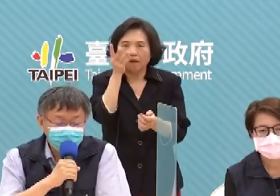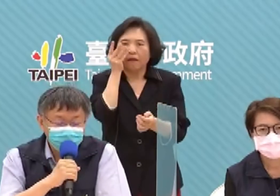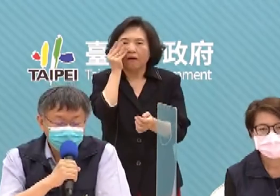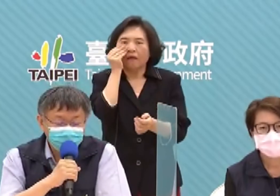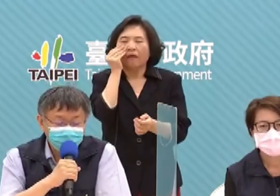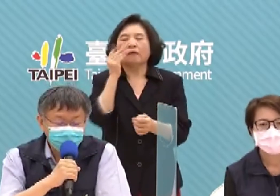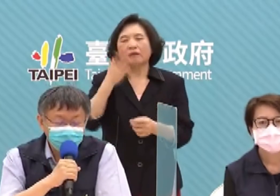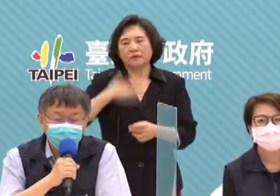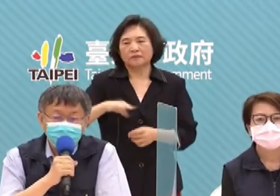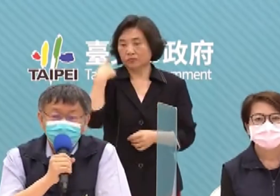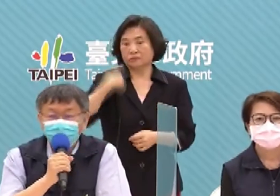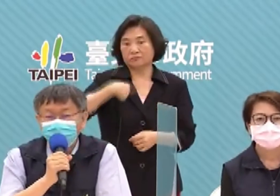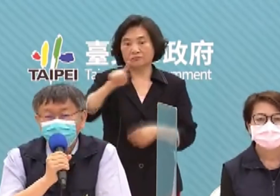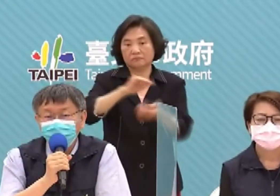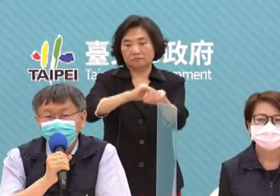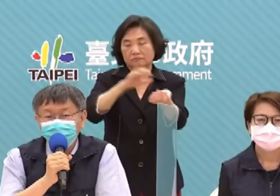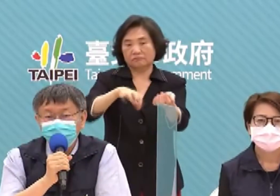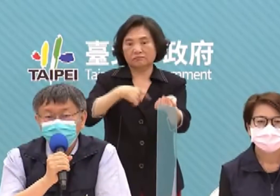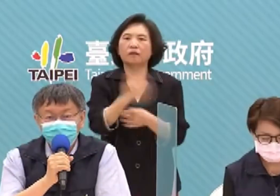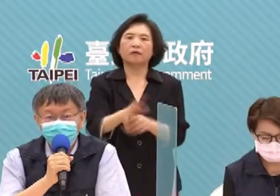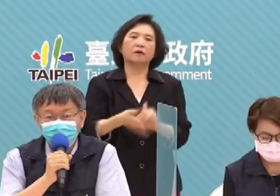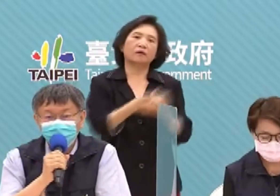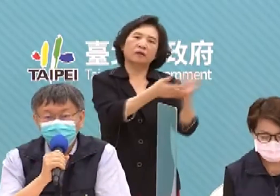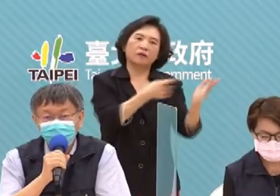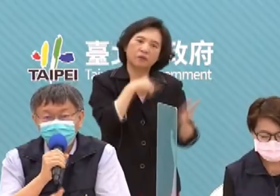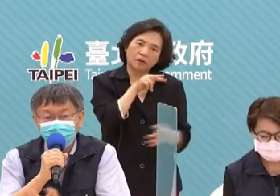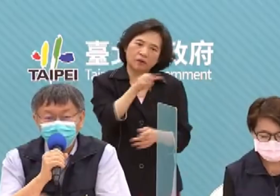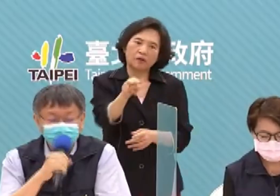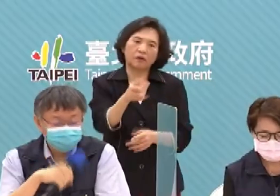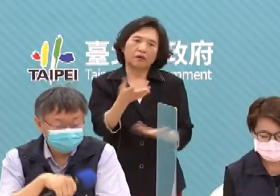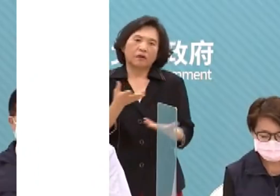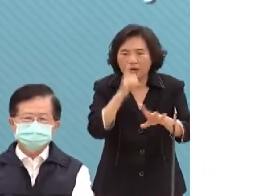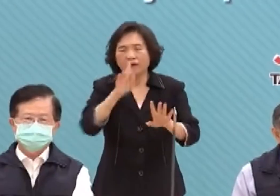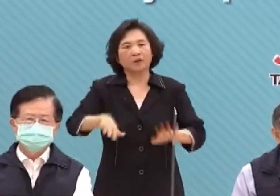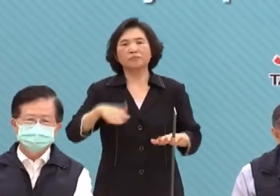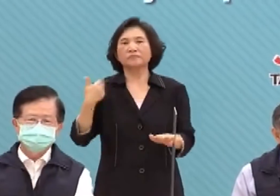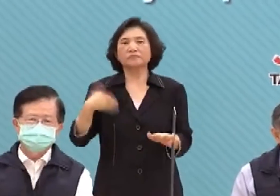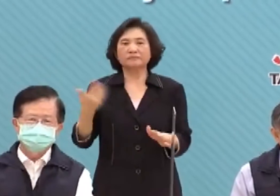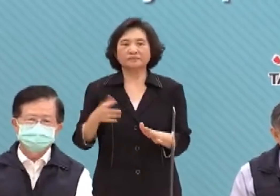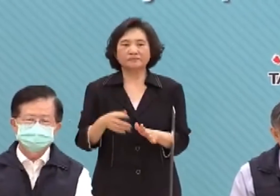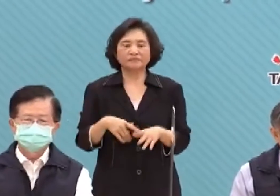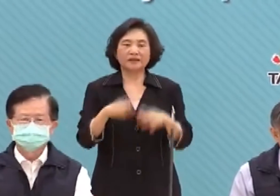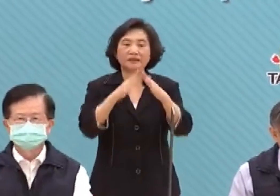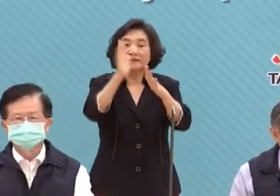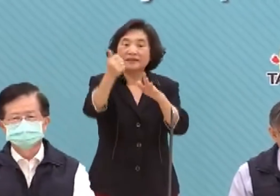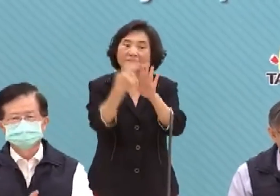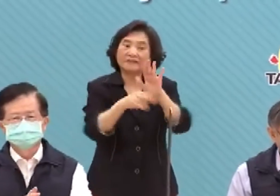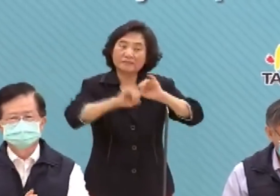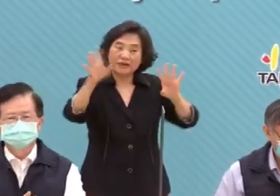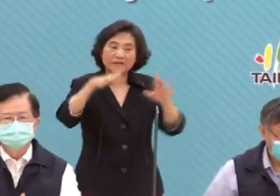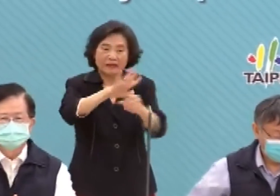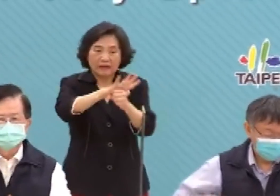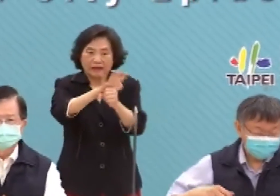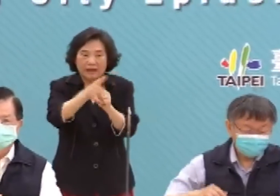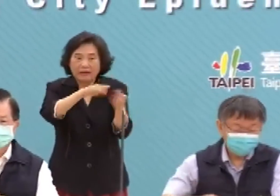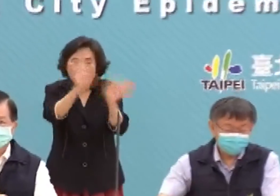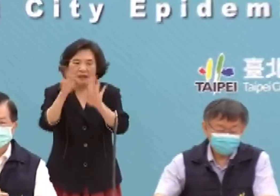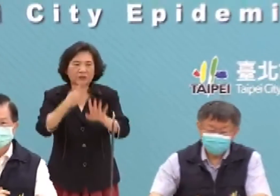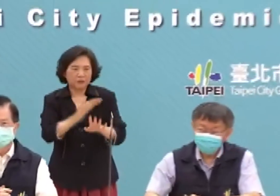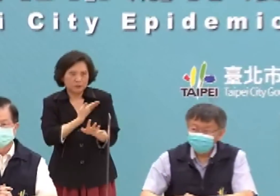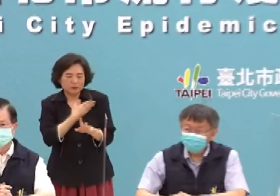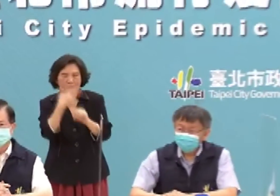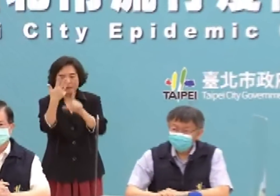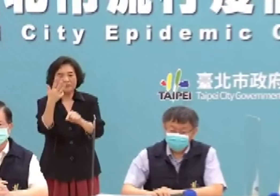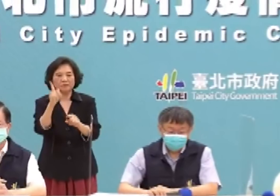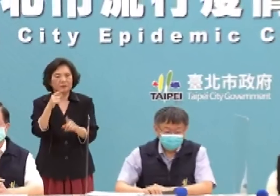知道了。我昨天去医院看，就看到有人抬出去啊，很现实的问题嘛。 市长今天说，疫情若这个状况要撑到八